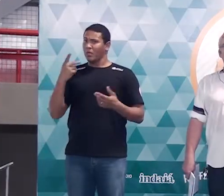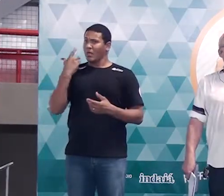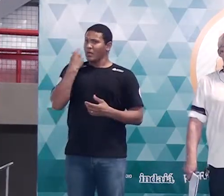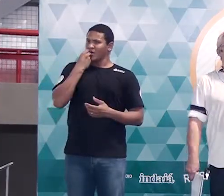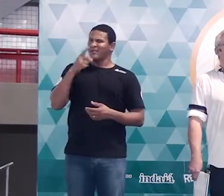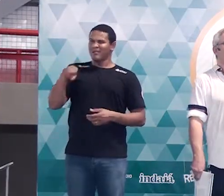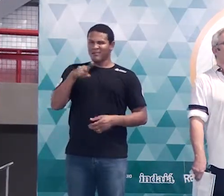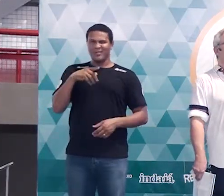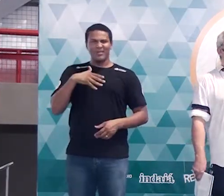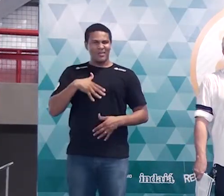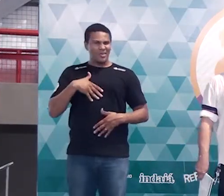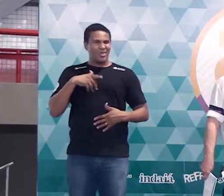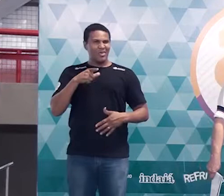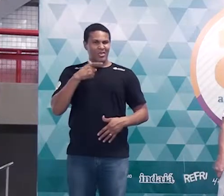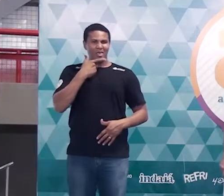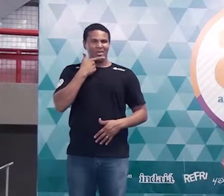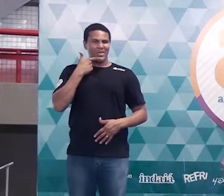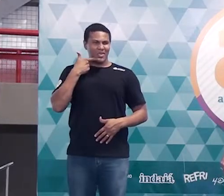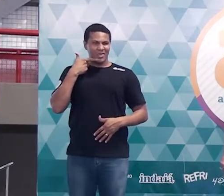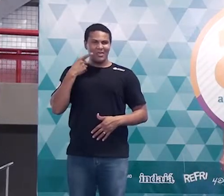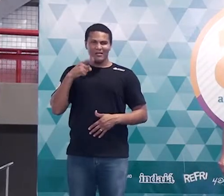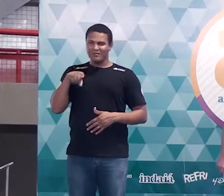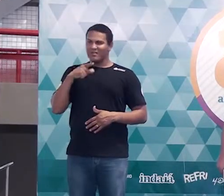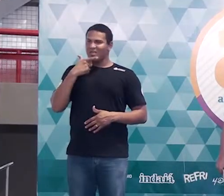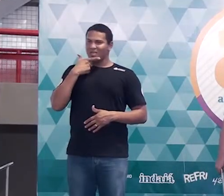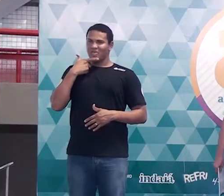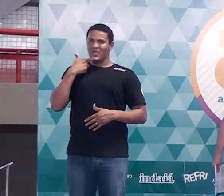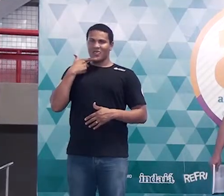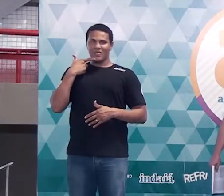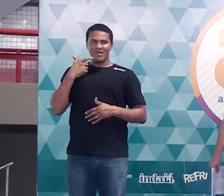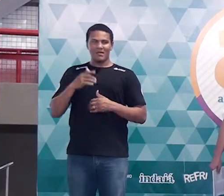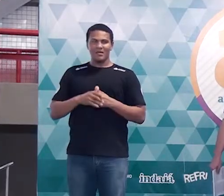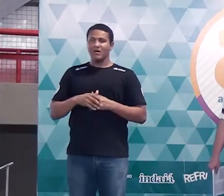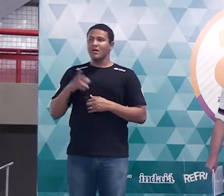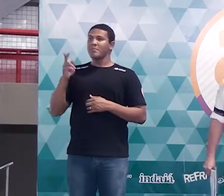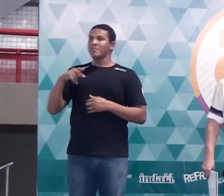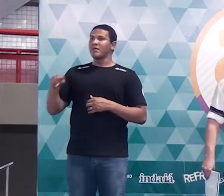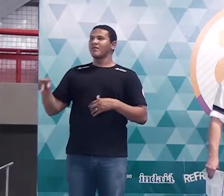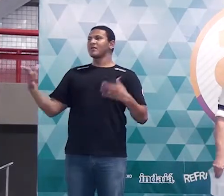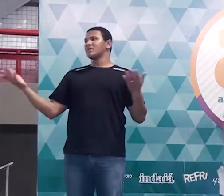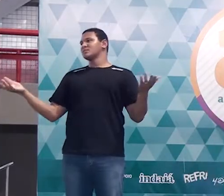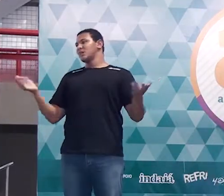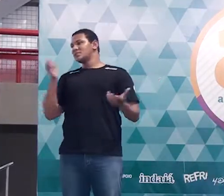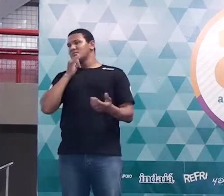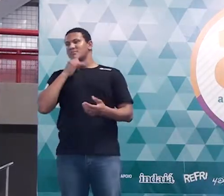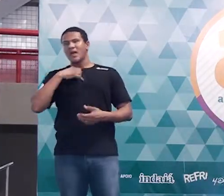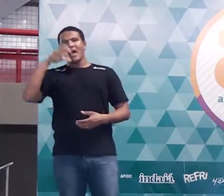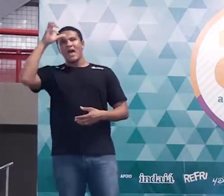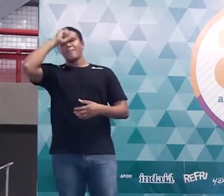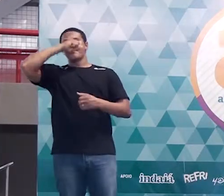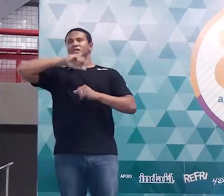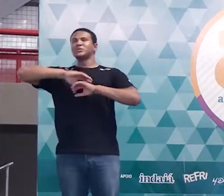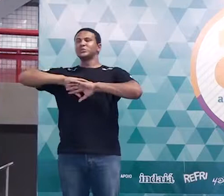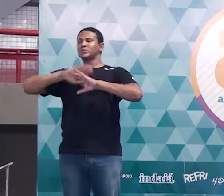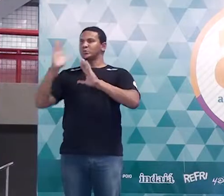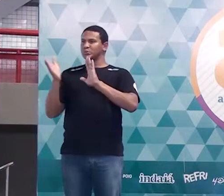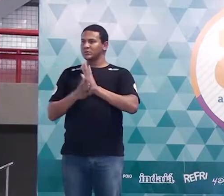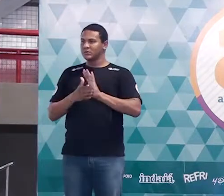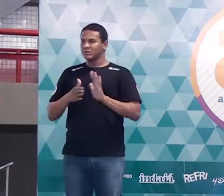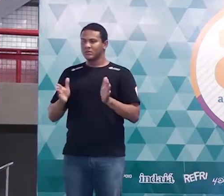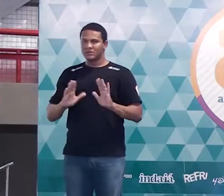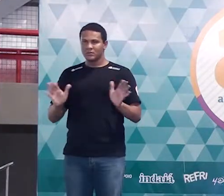Vocês gostam, mas isso aí é uma variedade. Professor, depois desse exemplo eu aprendi tudo, beleza. Então